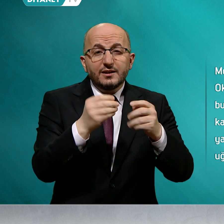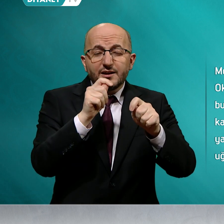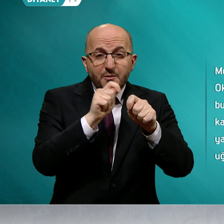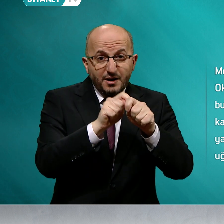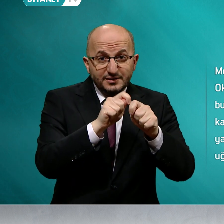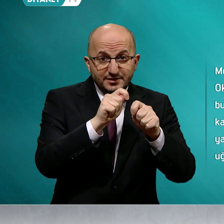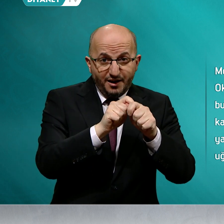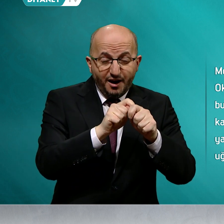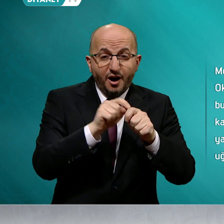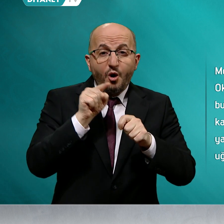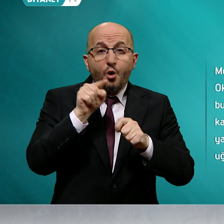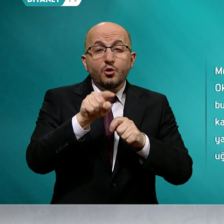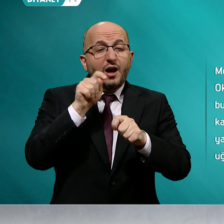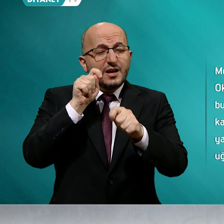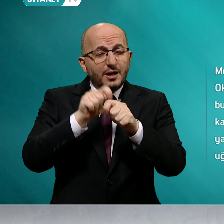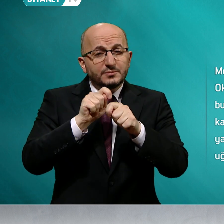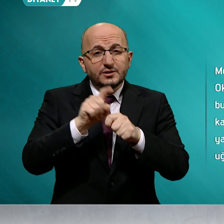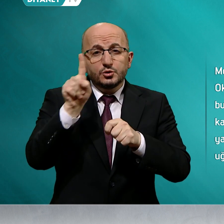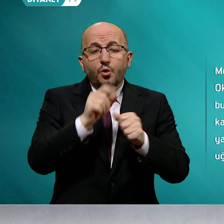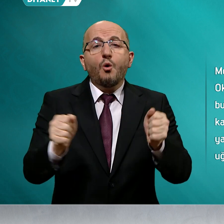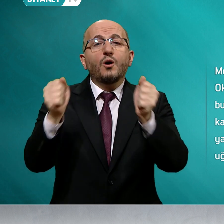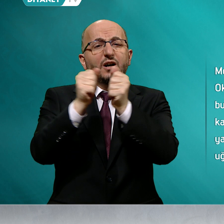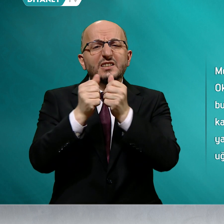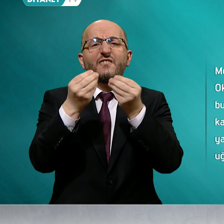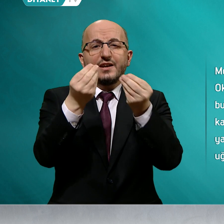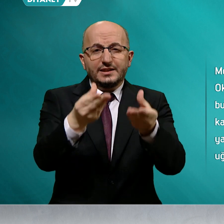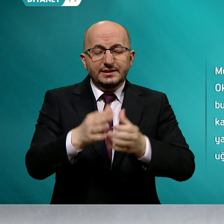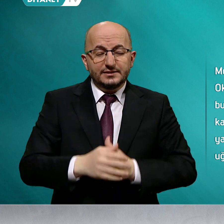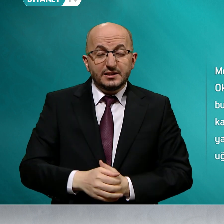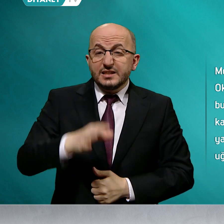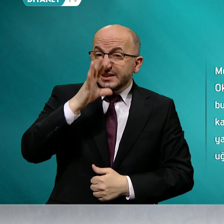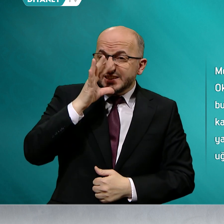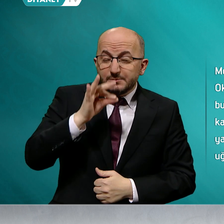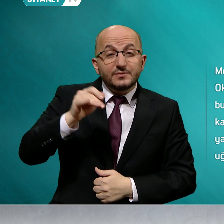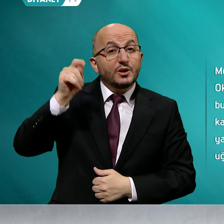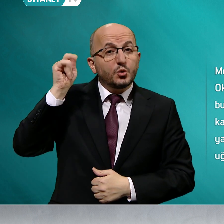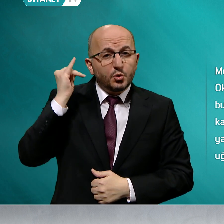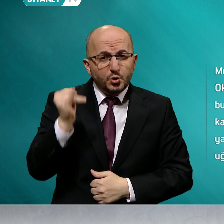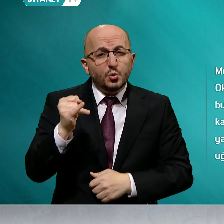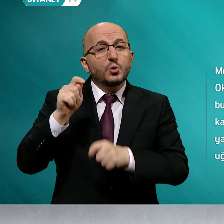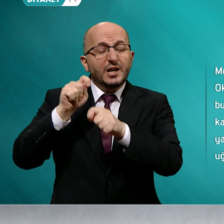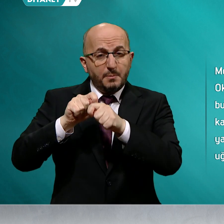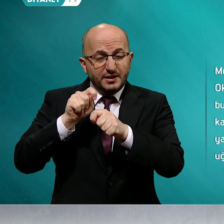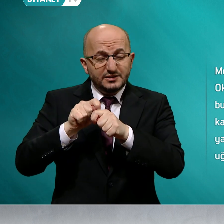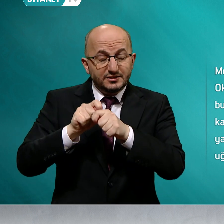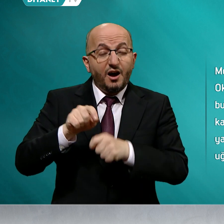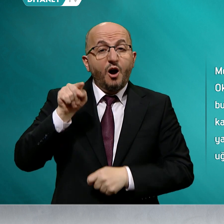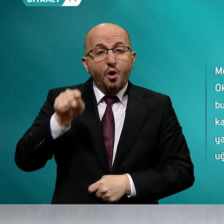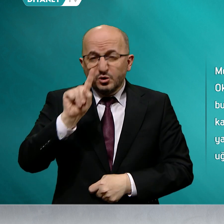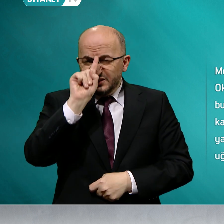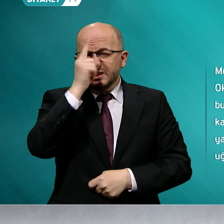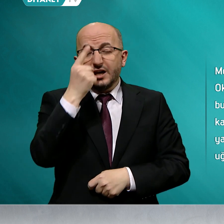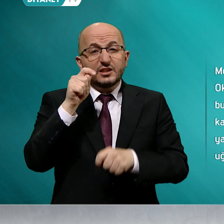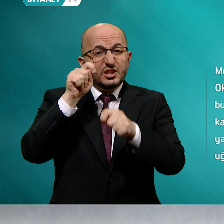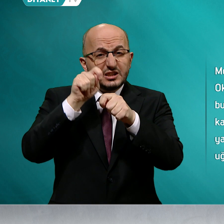iyilik yaparsa ona yaptığının 10 katı vardır. Kim de kötülük yaparsa